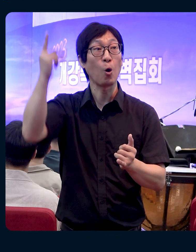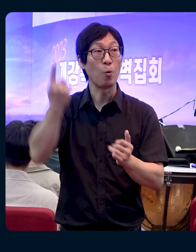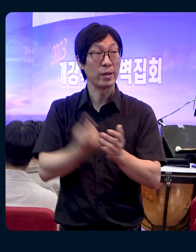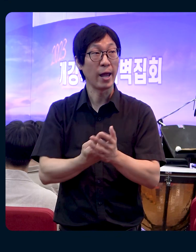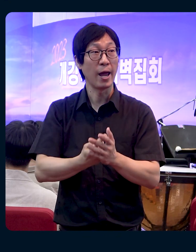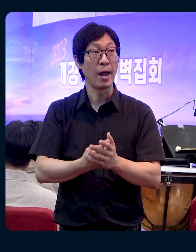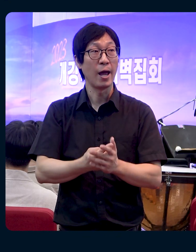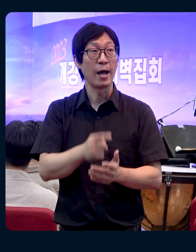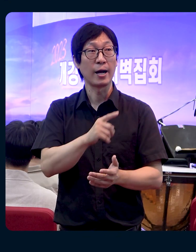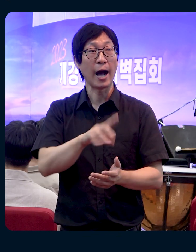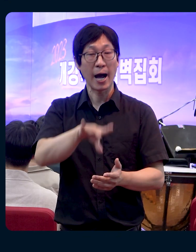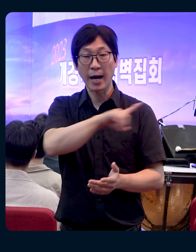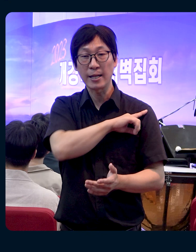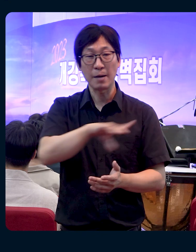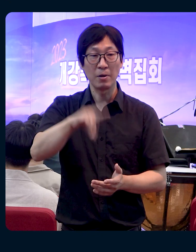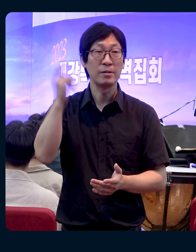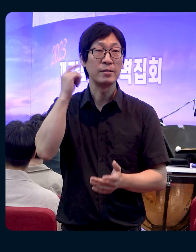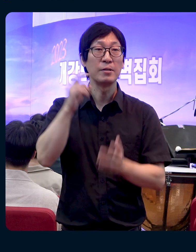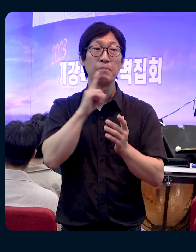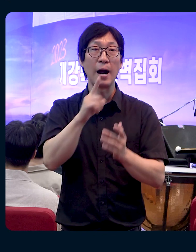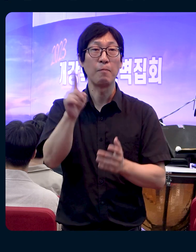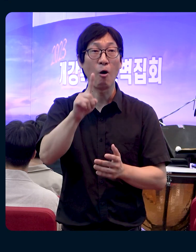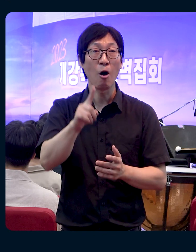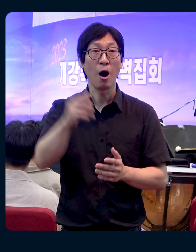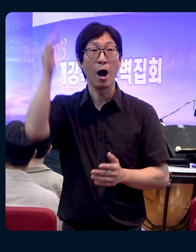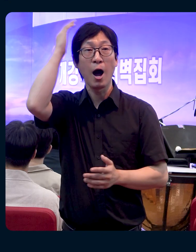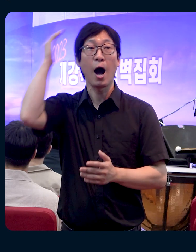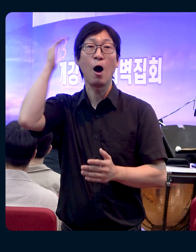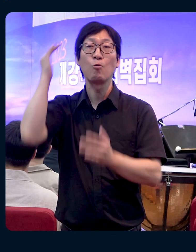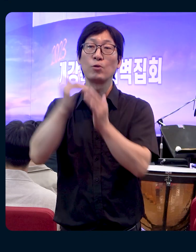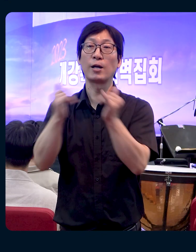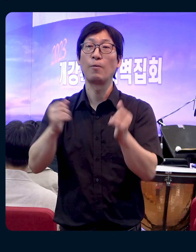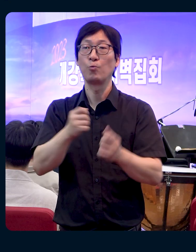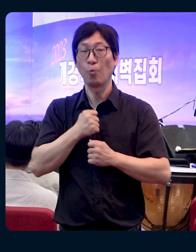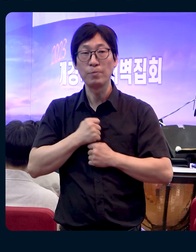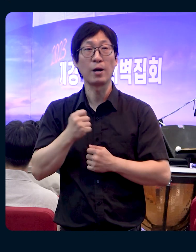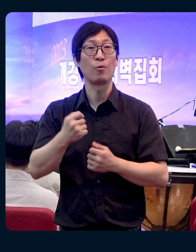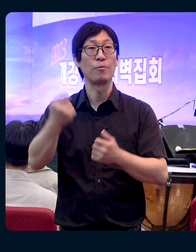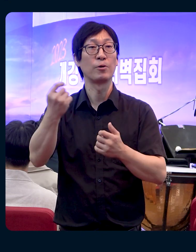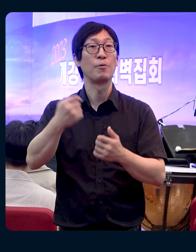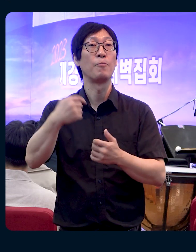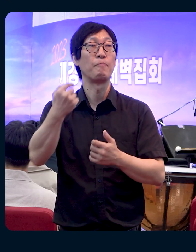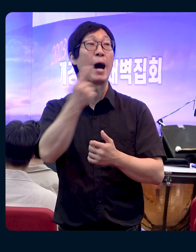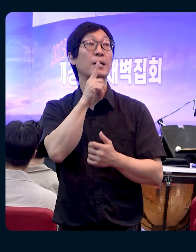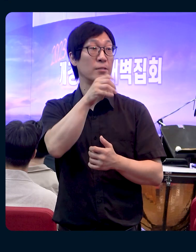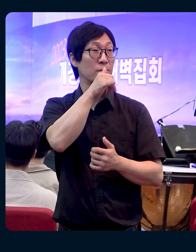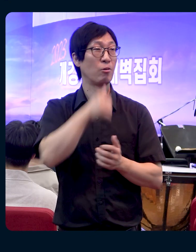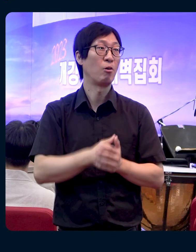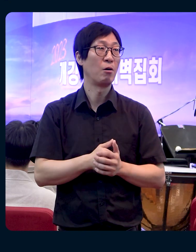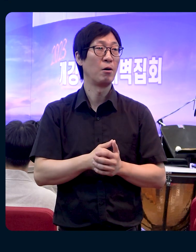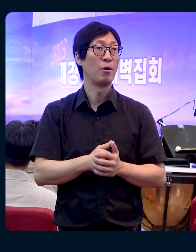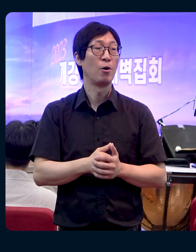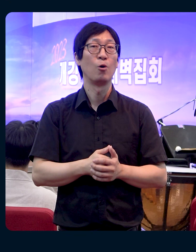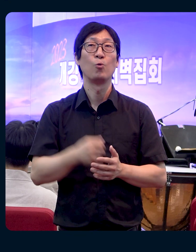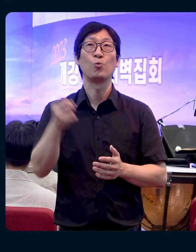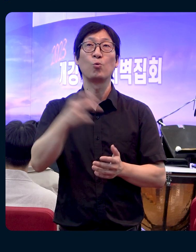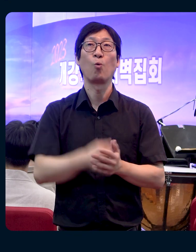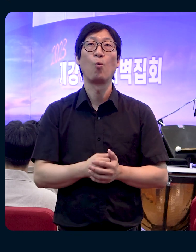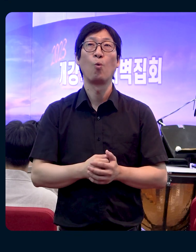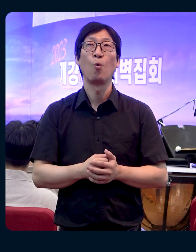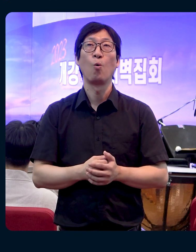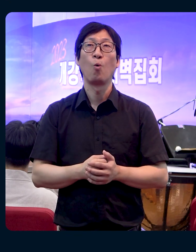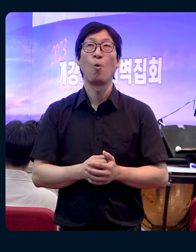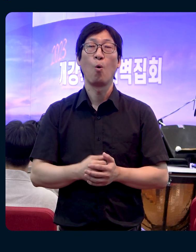사기당하니까. 한국 사람 사기당하니까. 그 다음 말이 더 무섭죠. 그런데 한국 사람 중에